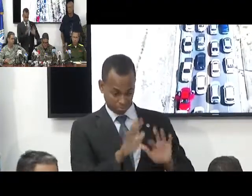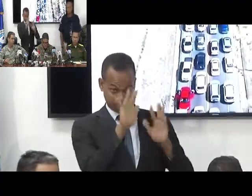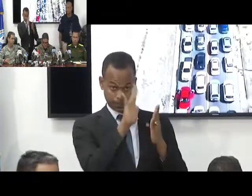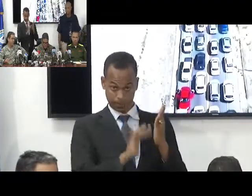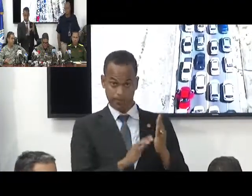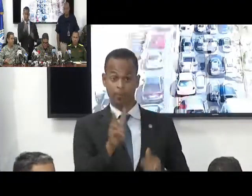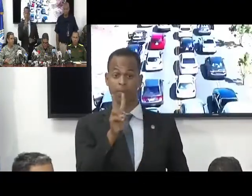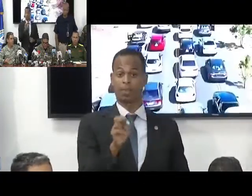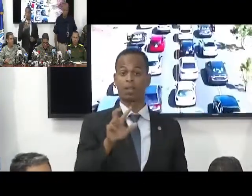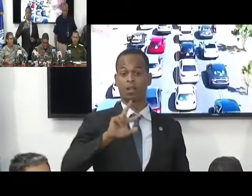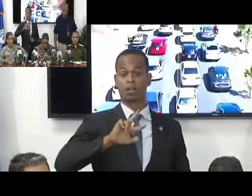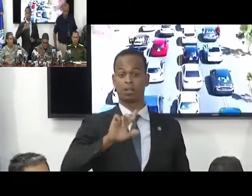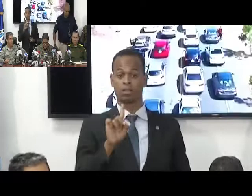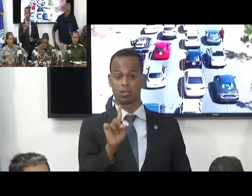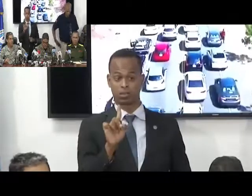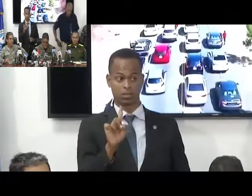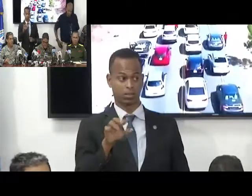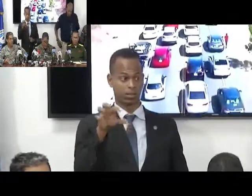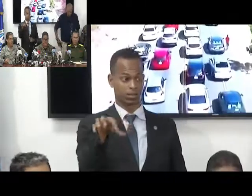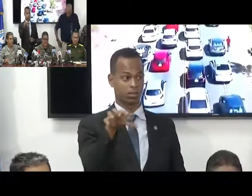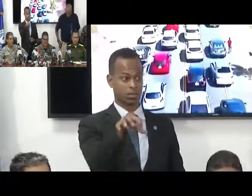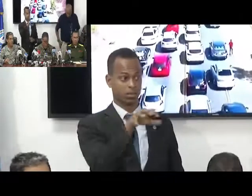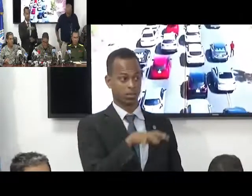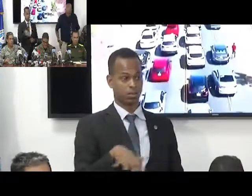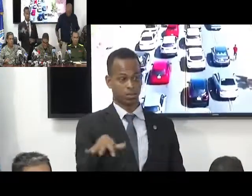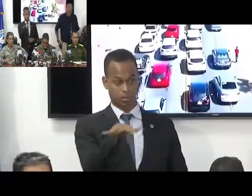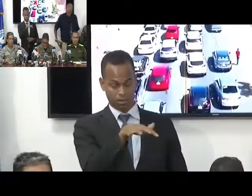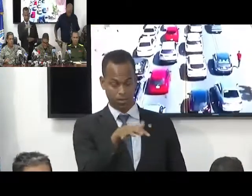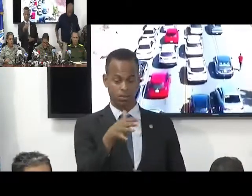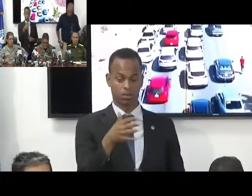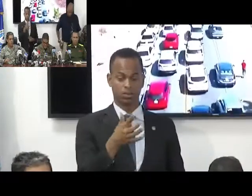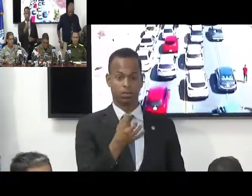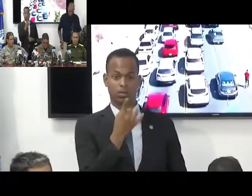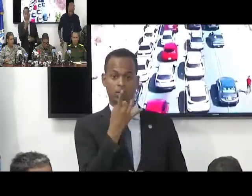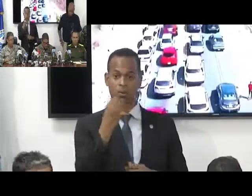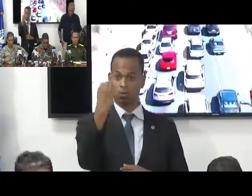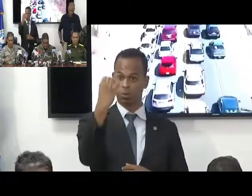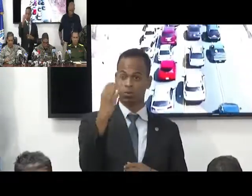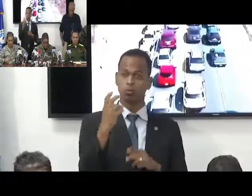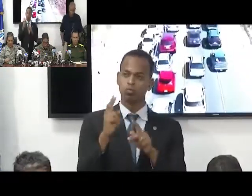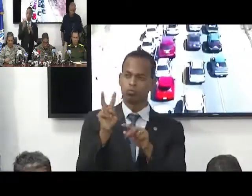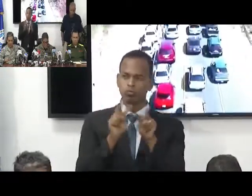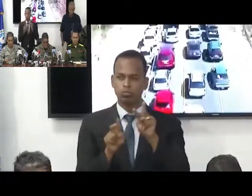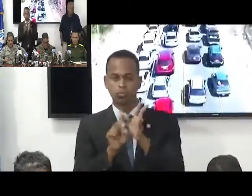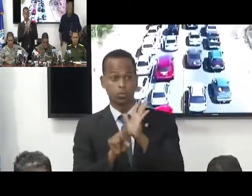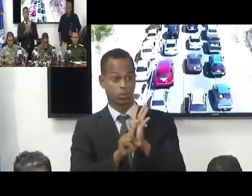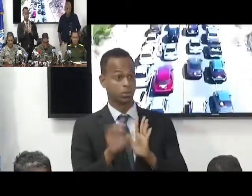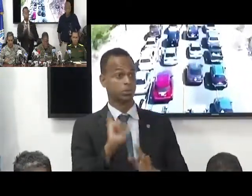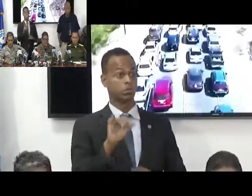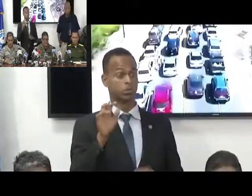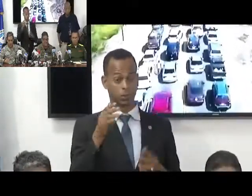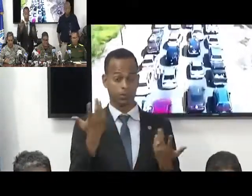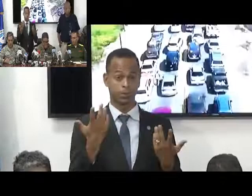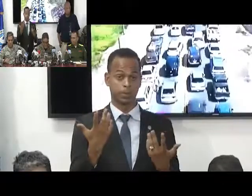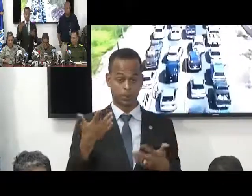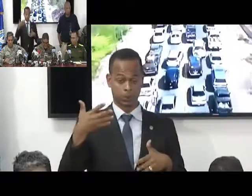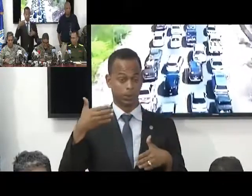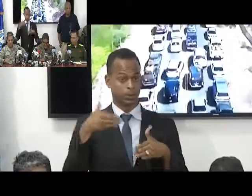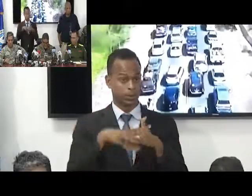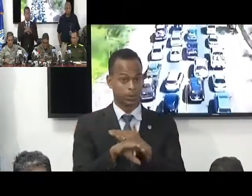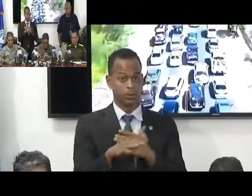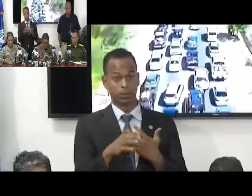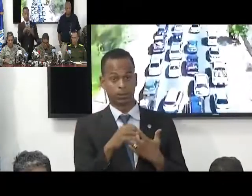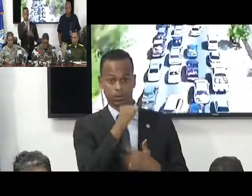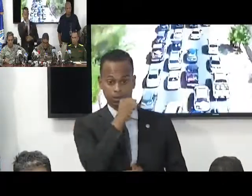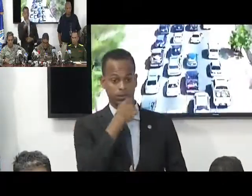a 231 intersecciones semaforizadas y se mantuvo el monitoreo de las entradas y salidas del